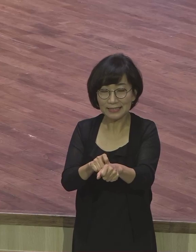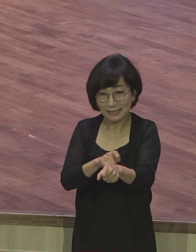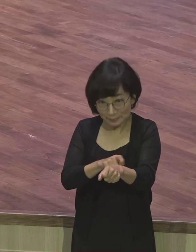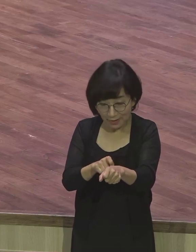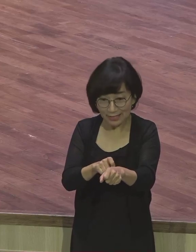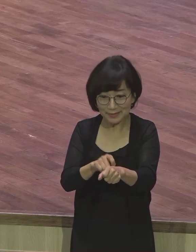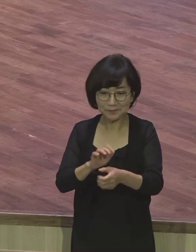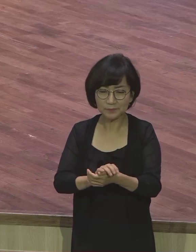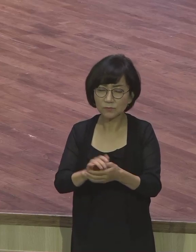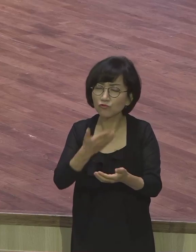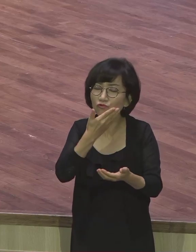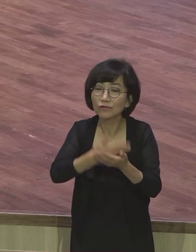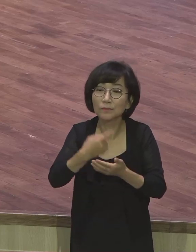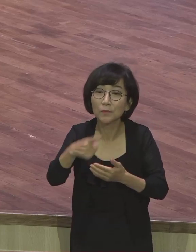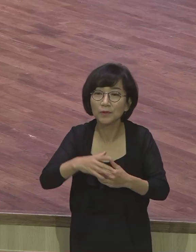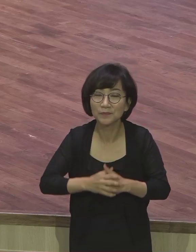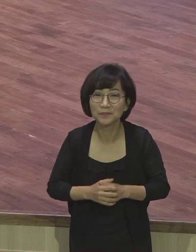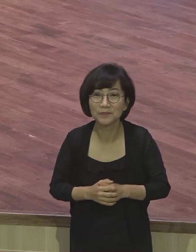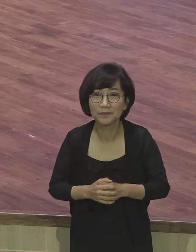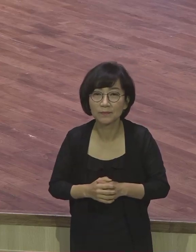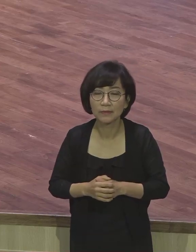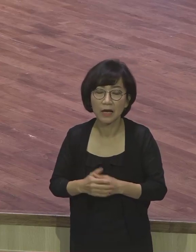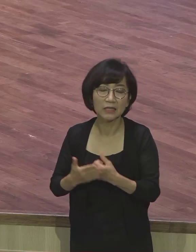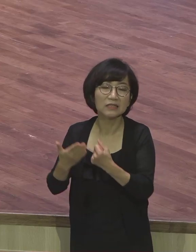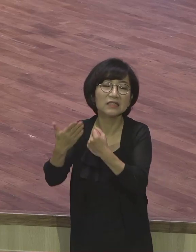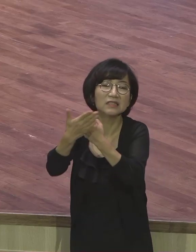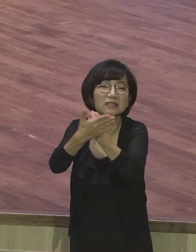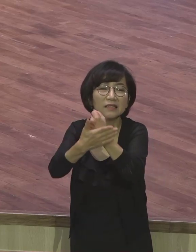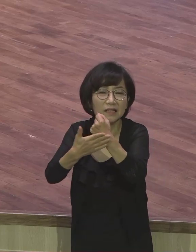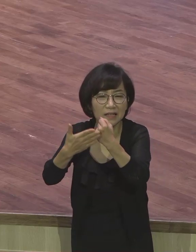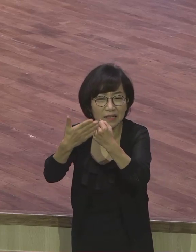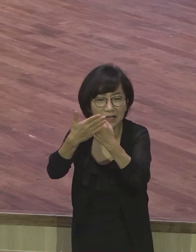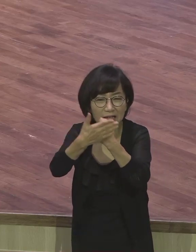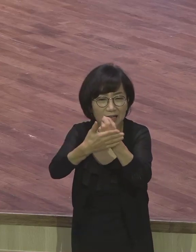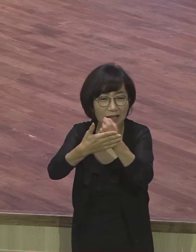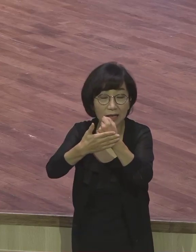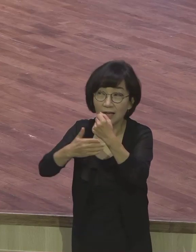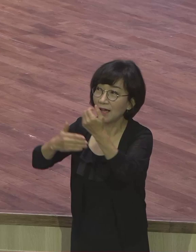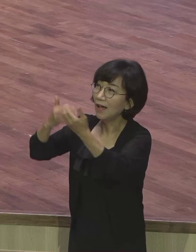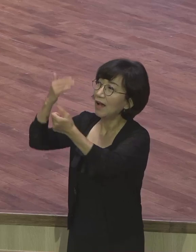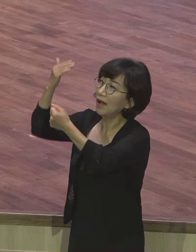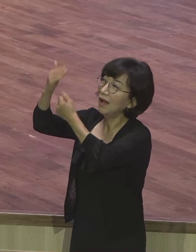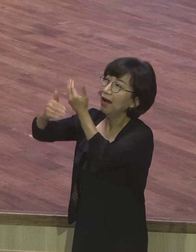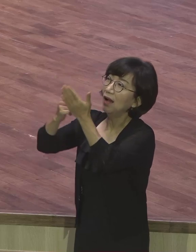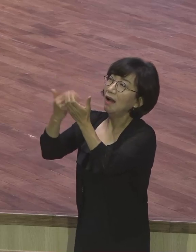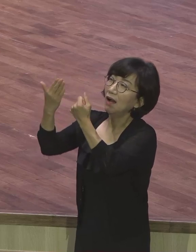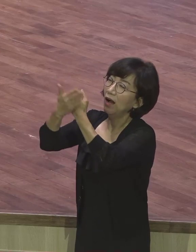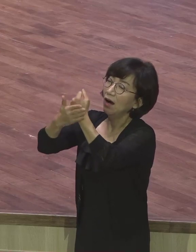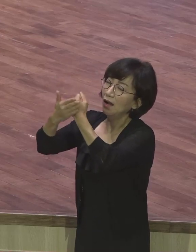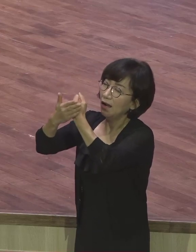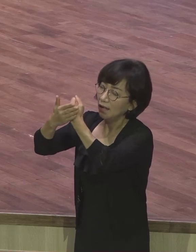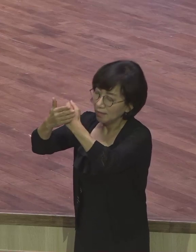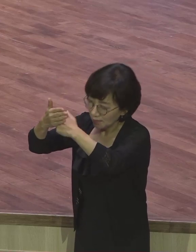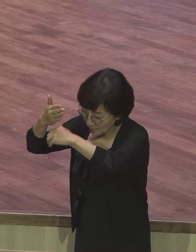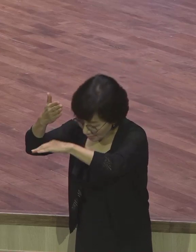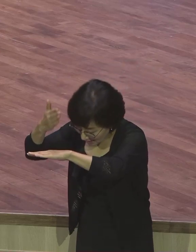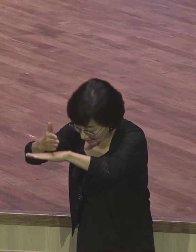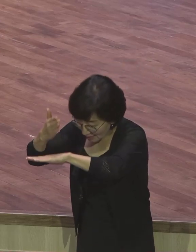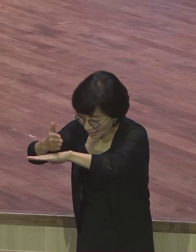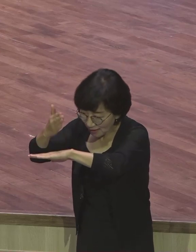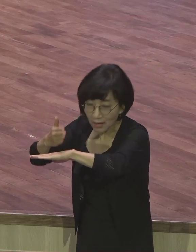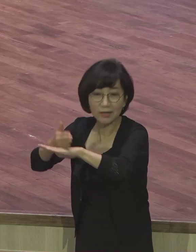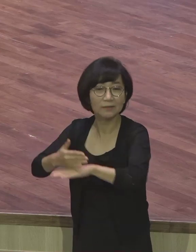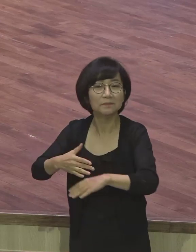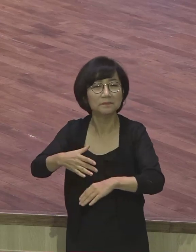세우기 위해서 중요한 것이 뭐냐? 은혜 의식입니다. 하나님의 은혜에 대한 감사의식, 이게 있어야